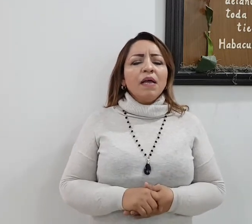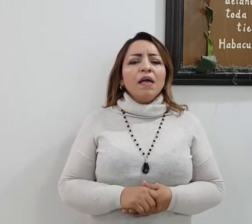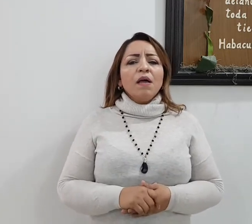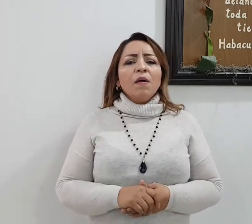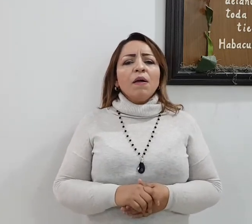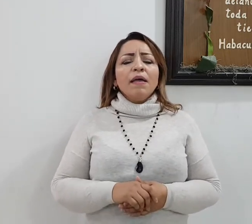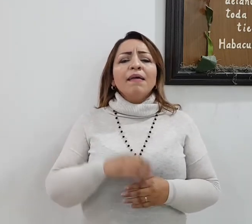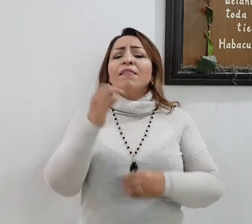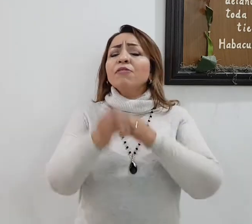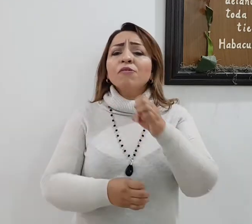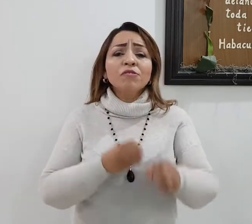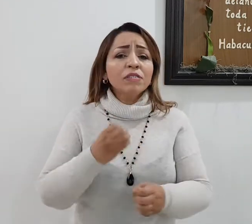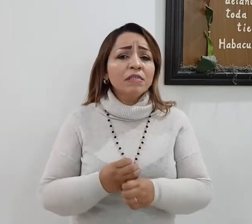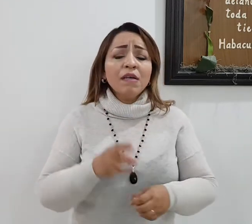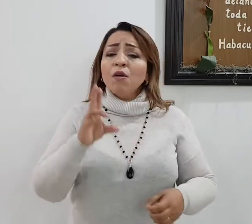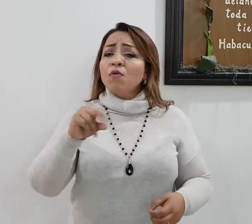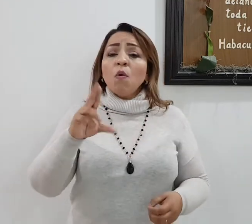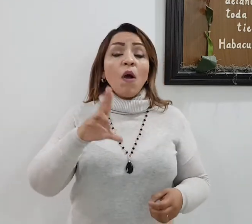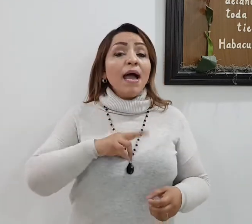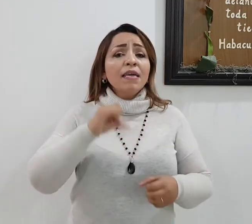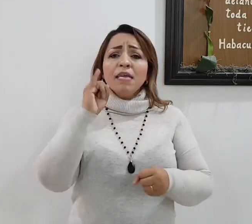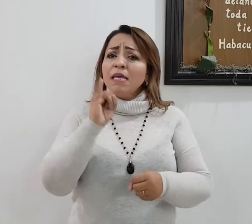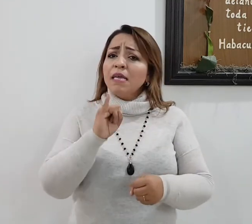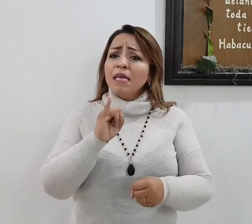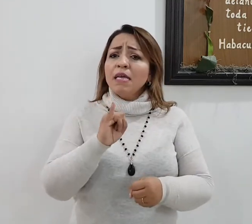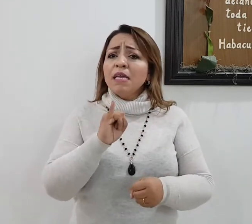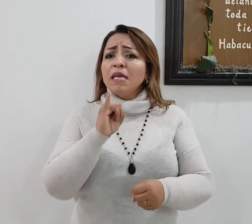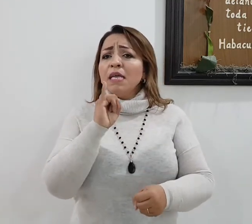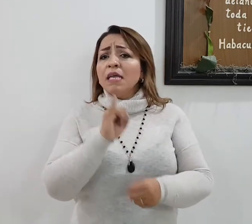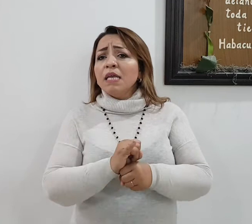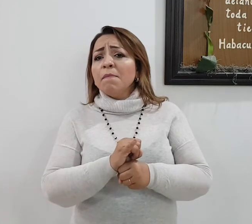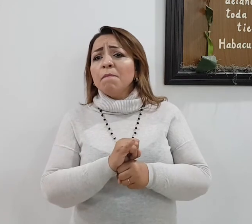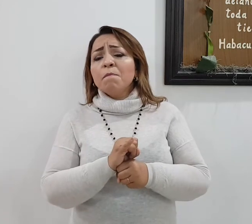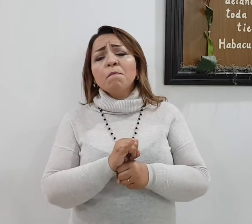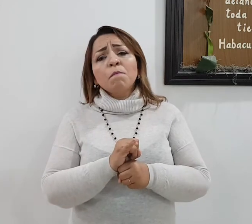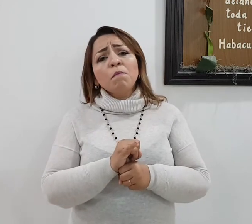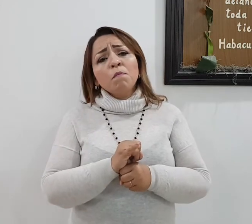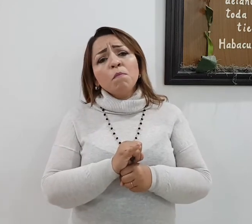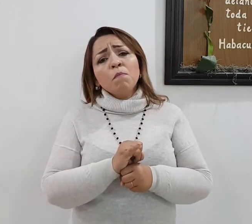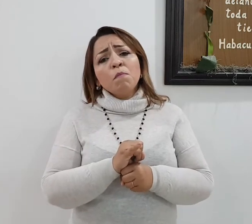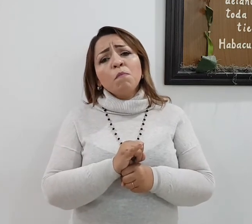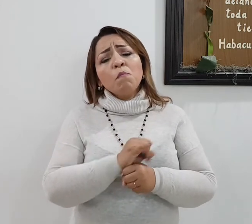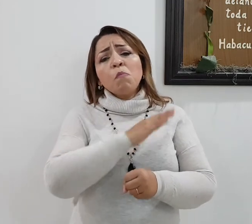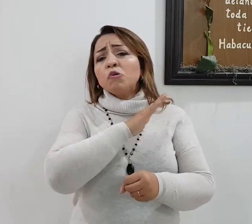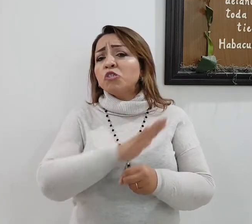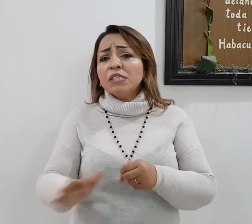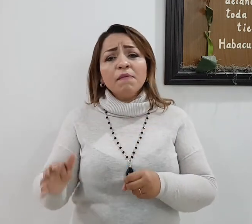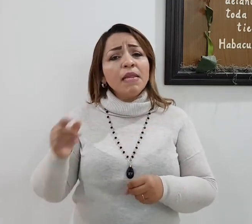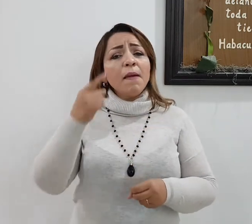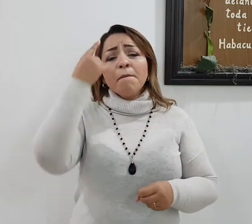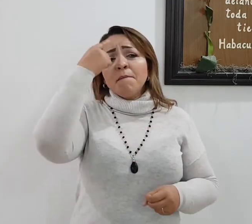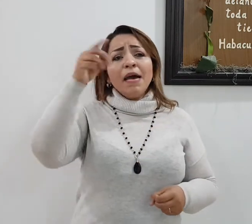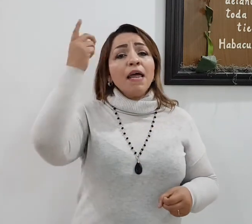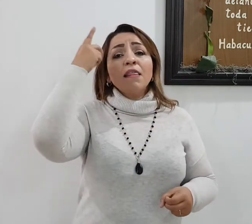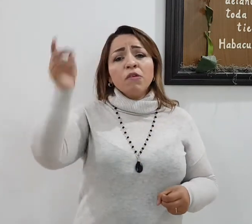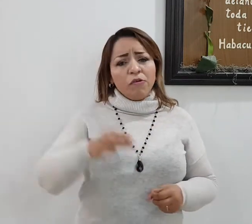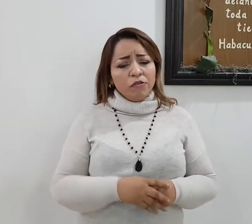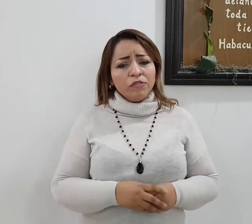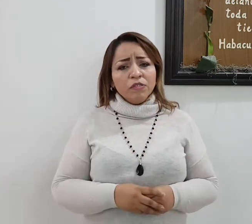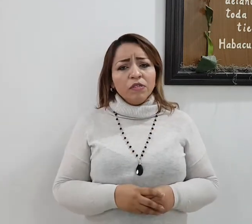hermano? Pero a veces no sabemos y andamos todos desesperados porque no conocemos la voluntad de Dios. Lea la palabra, hermano.